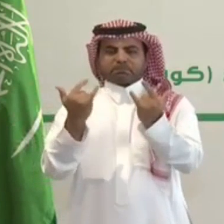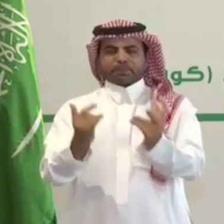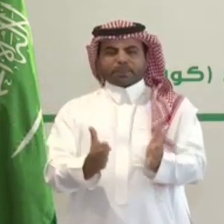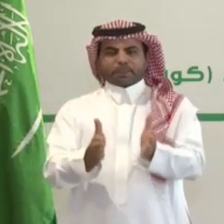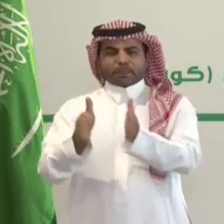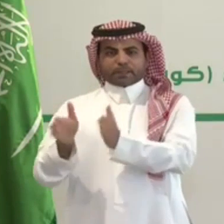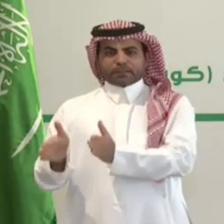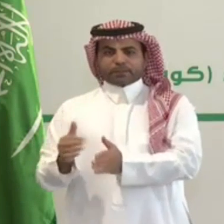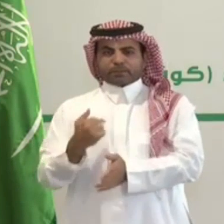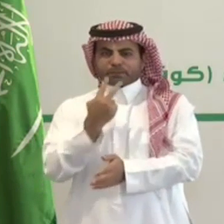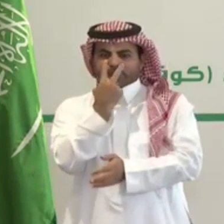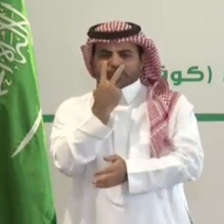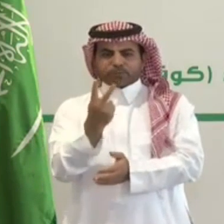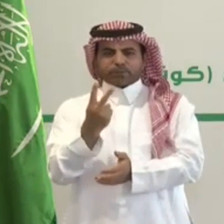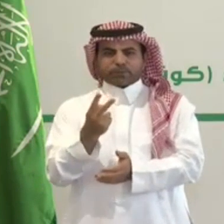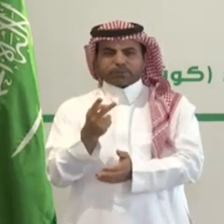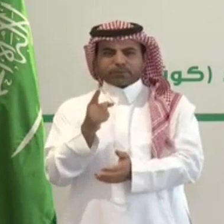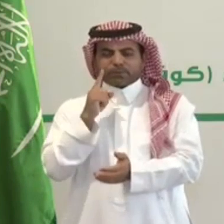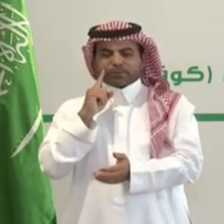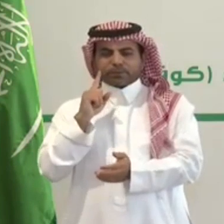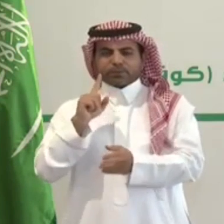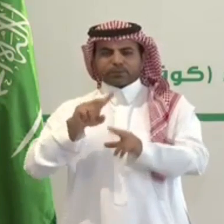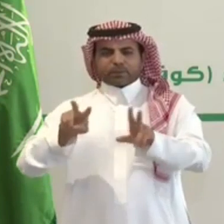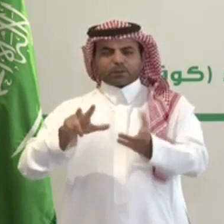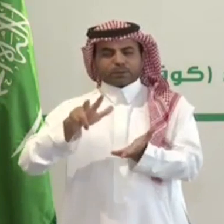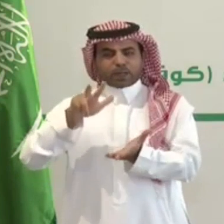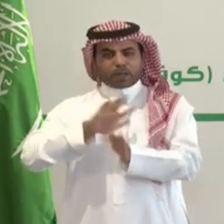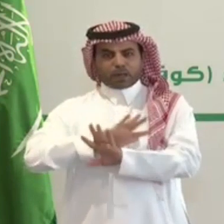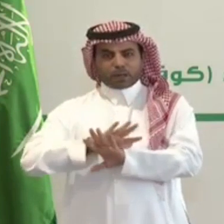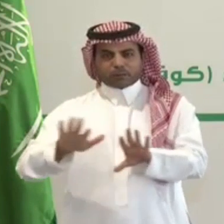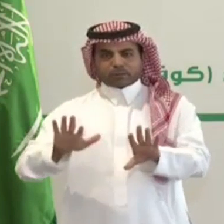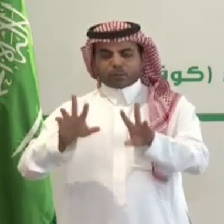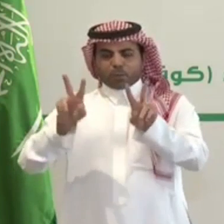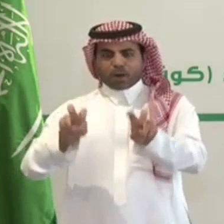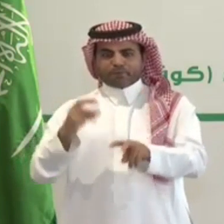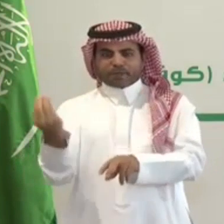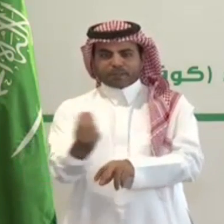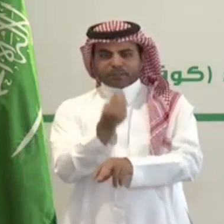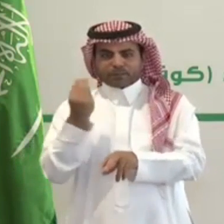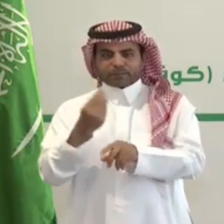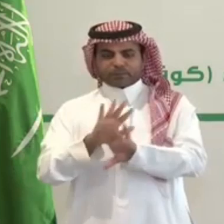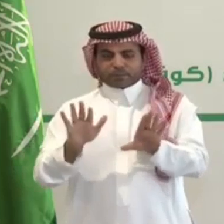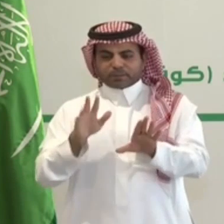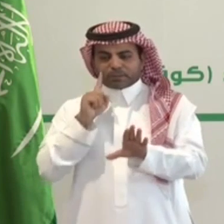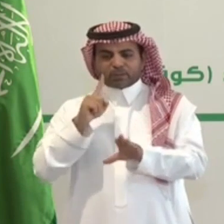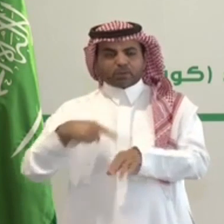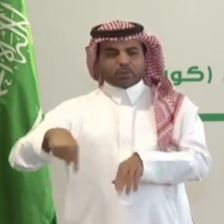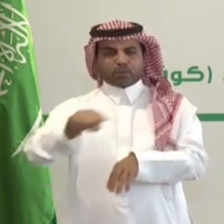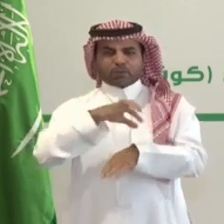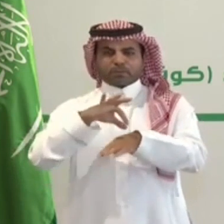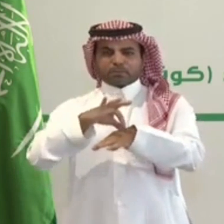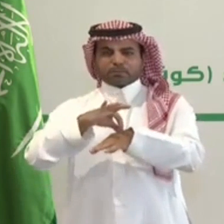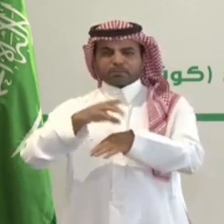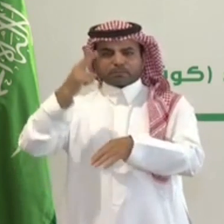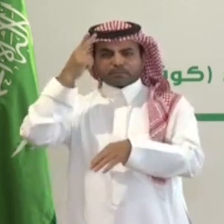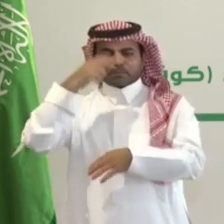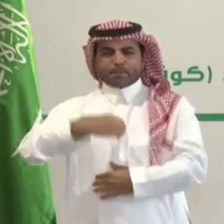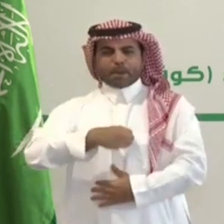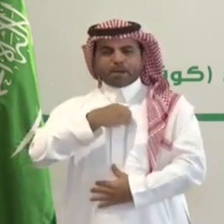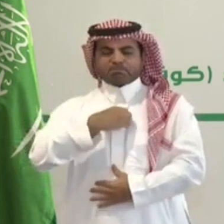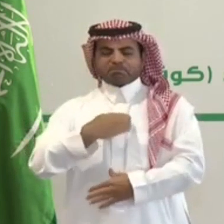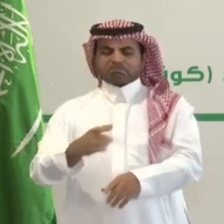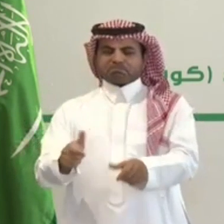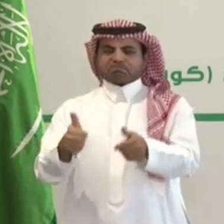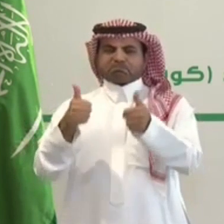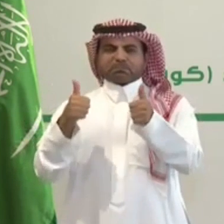من خلال نتائج تطبيق قرار منع التجول في اليوم الأول التزام عالي من قبل المواطن والمقيم، وذلك